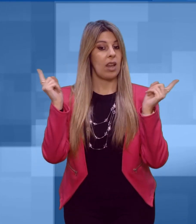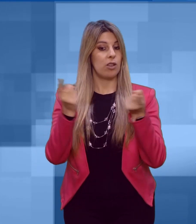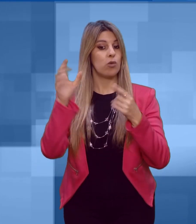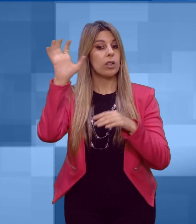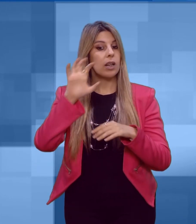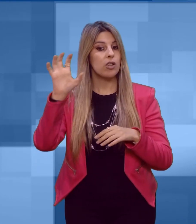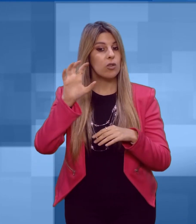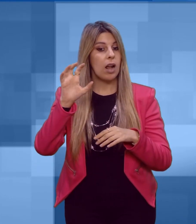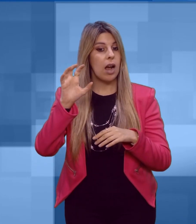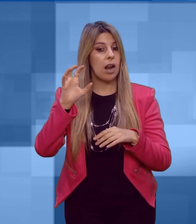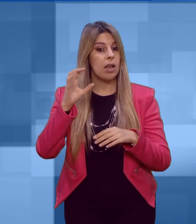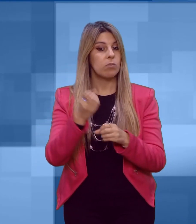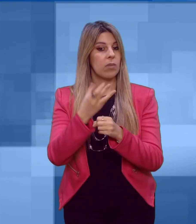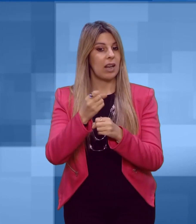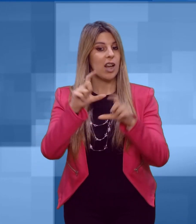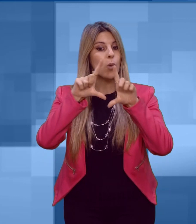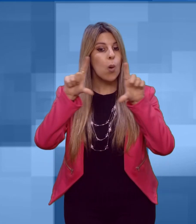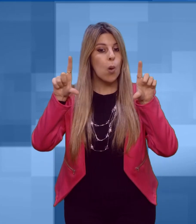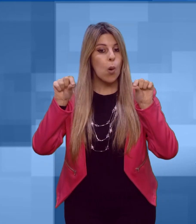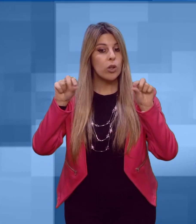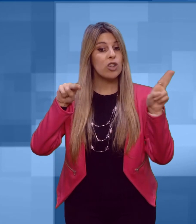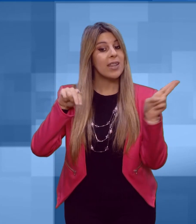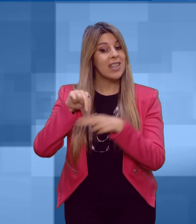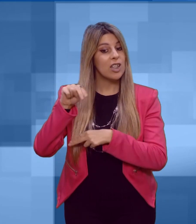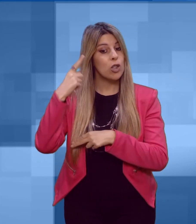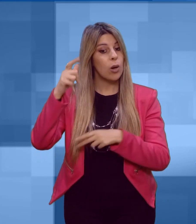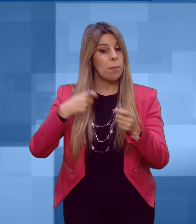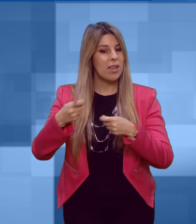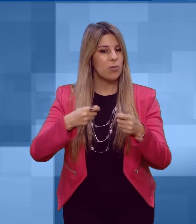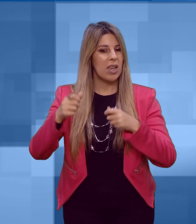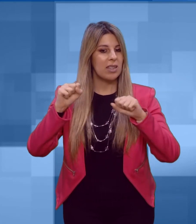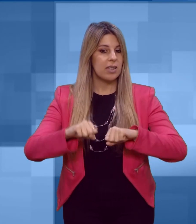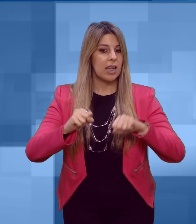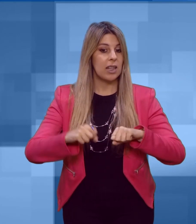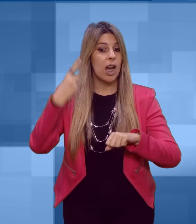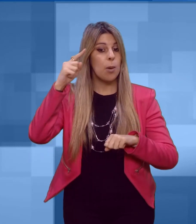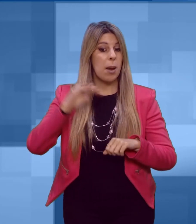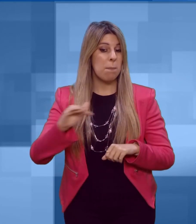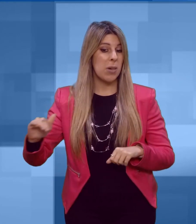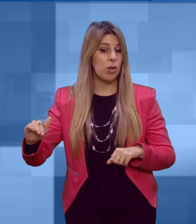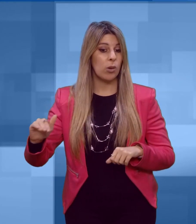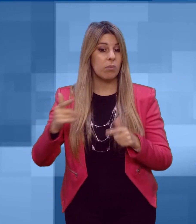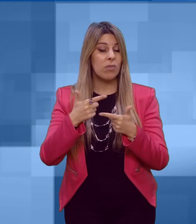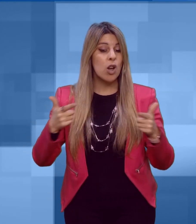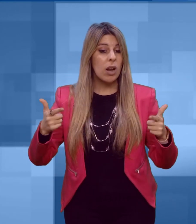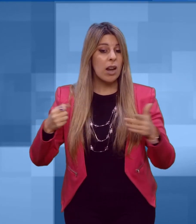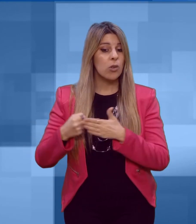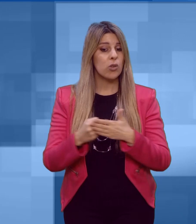La Giunta regionale ha dunque istituito un codice di esenzione per la spesa sanitaria rivolta ai minori privi di un